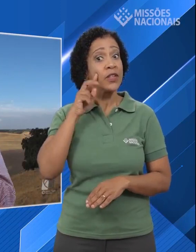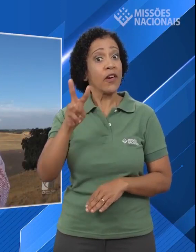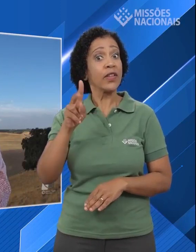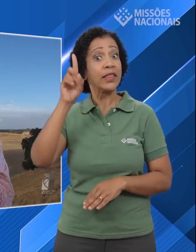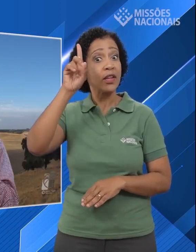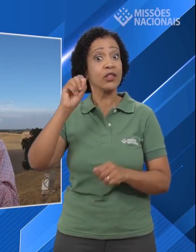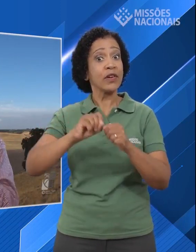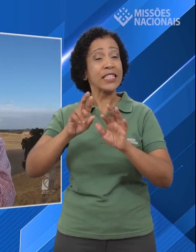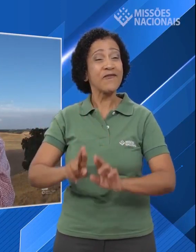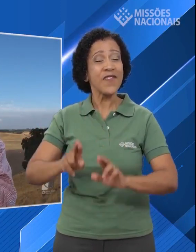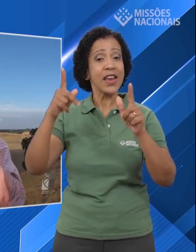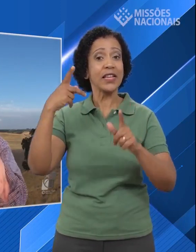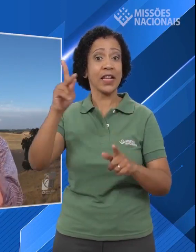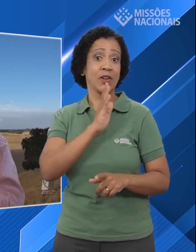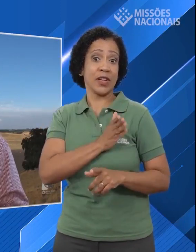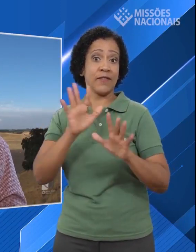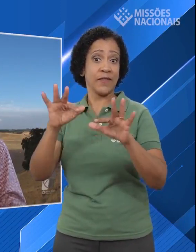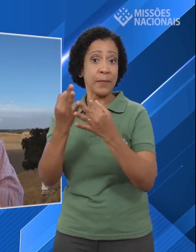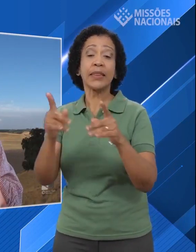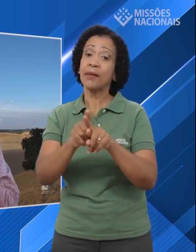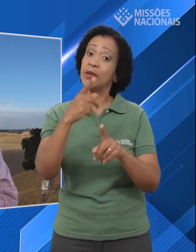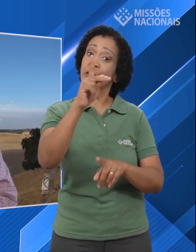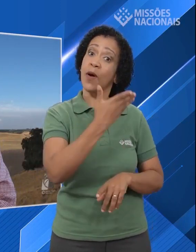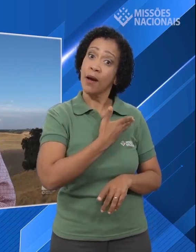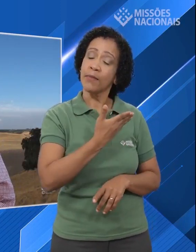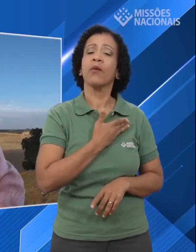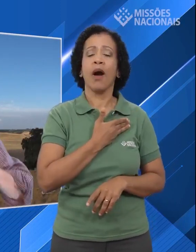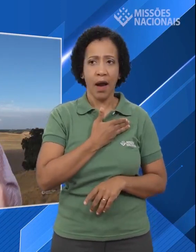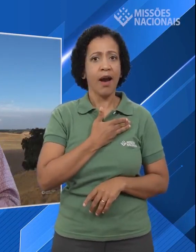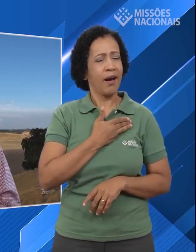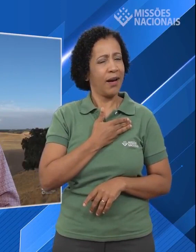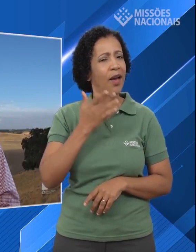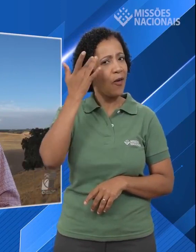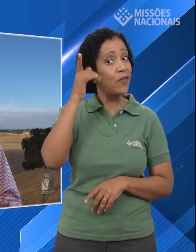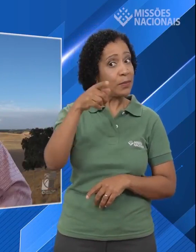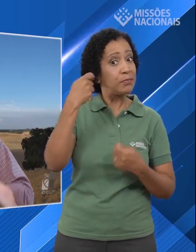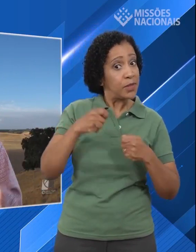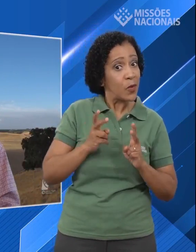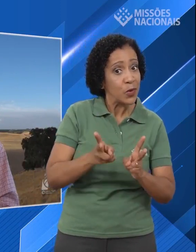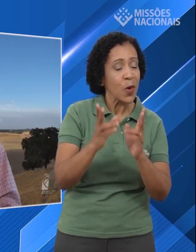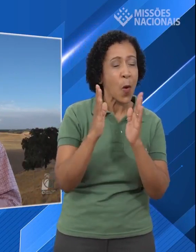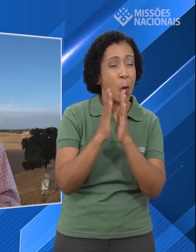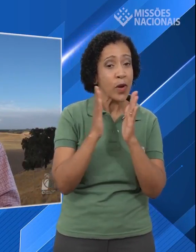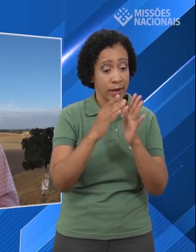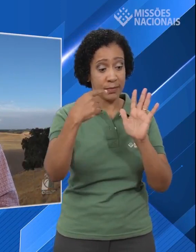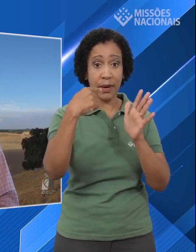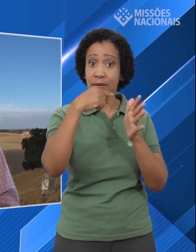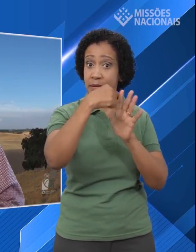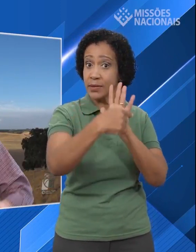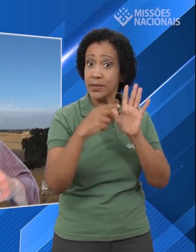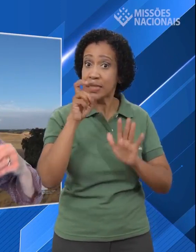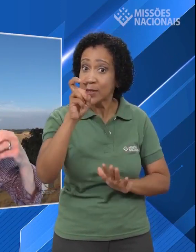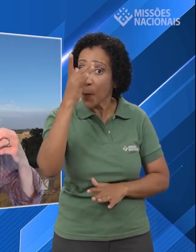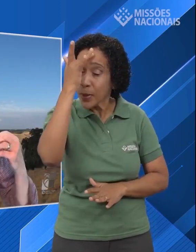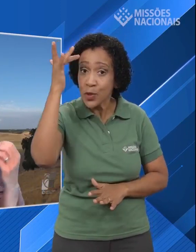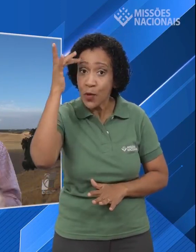fazendo coisas grandiosas no coração de sua família de seus amigos espero que você esteja orando por essas cinco pessoas que você